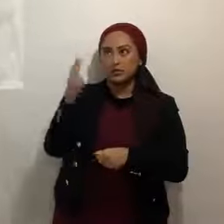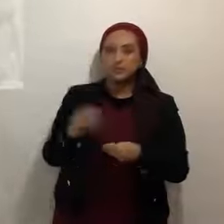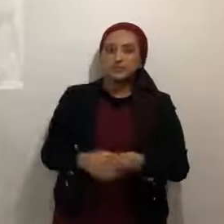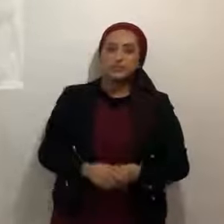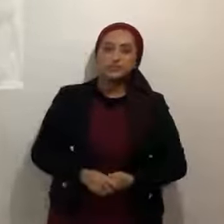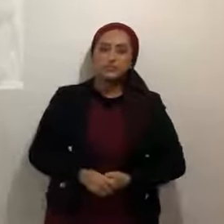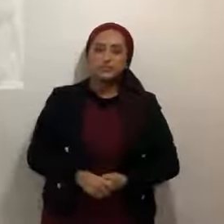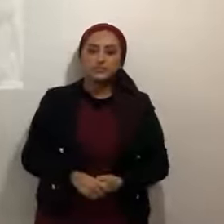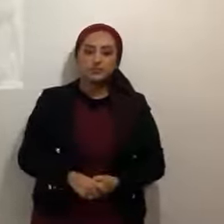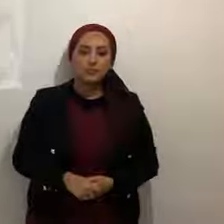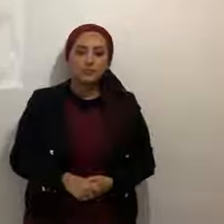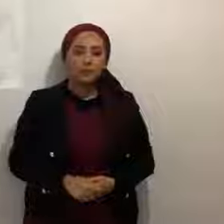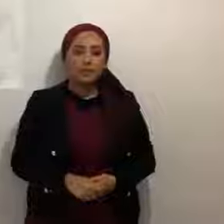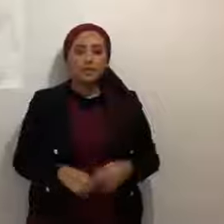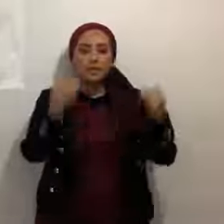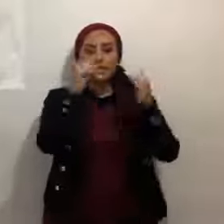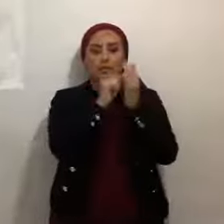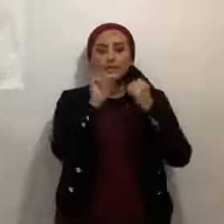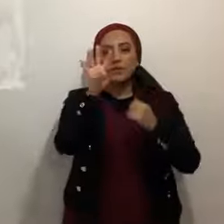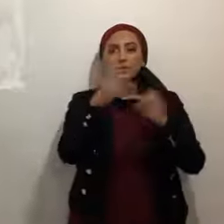Eterno. Verso 4. Muy dichoso el hombre